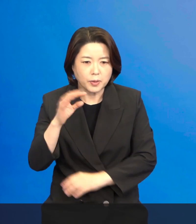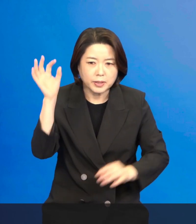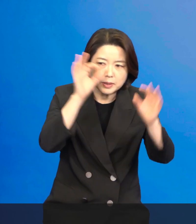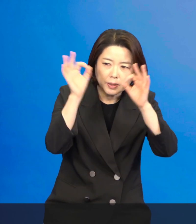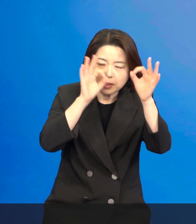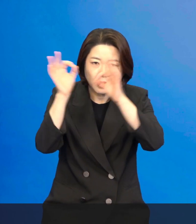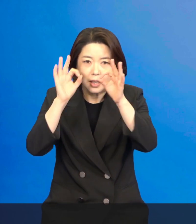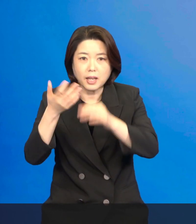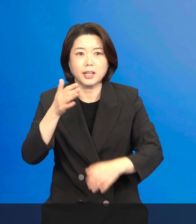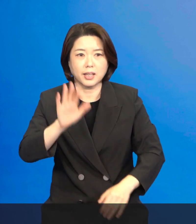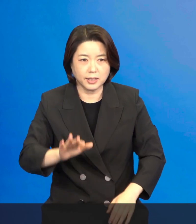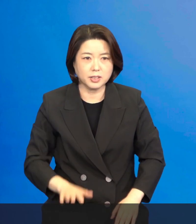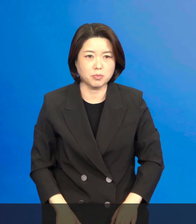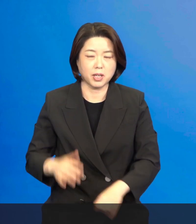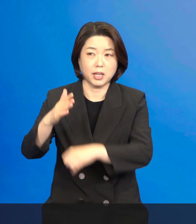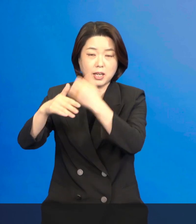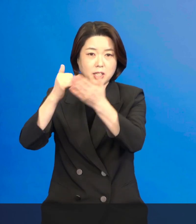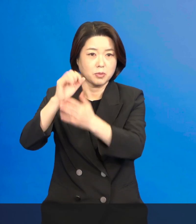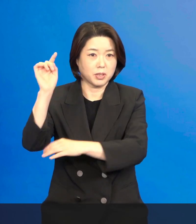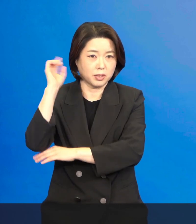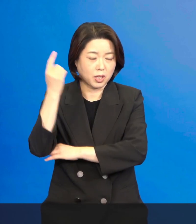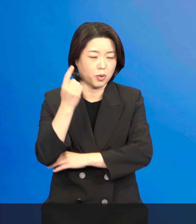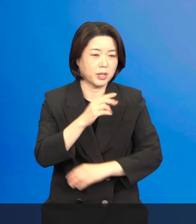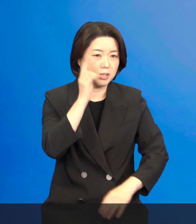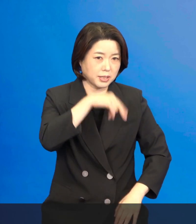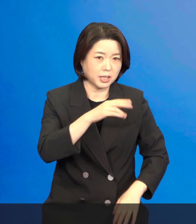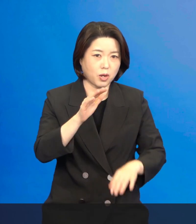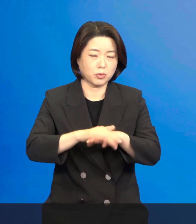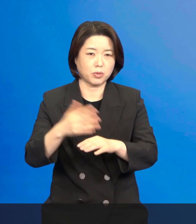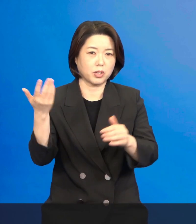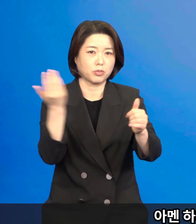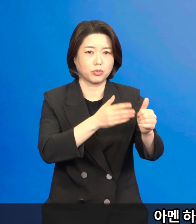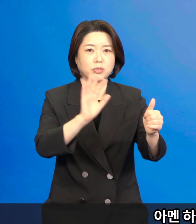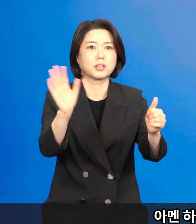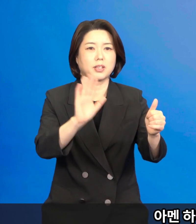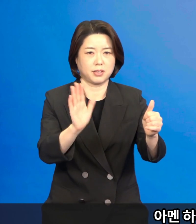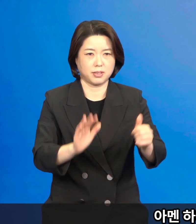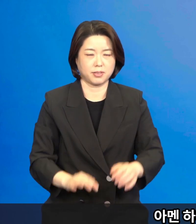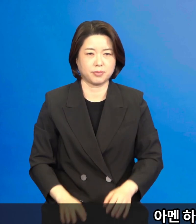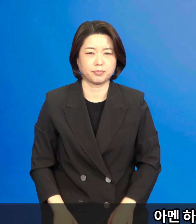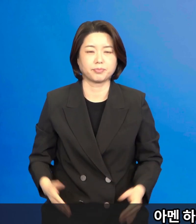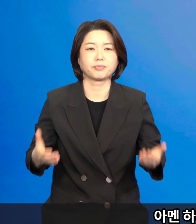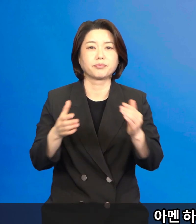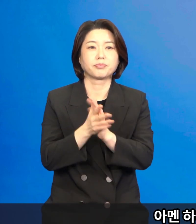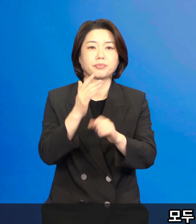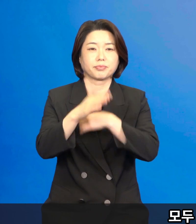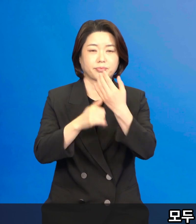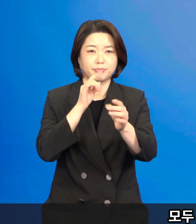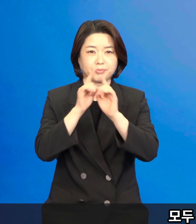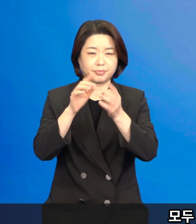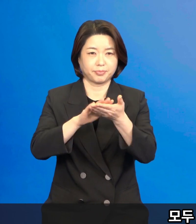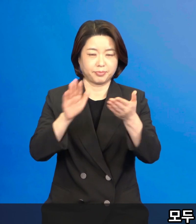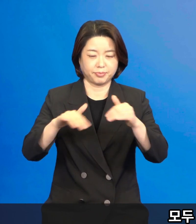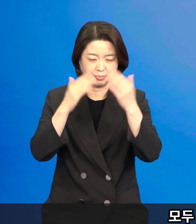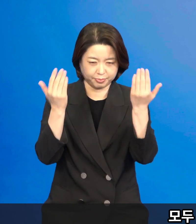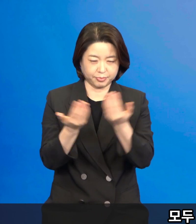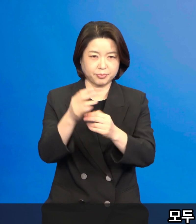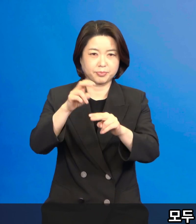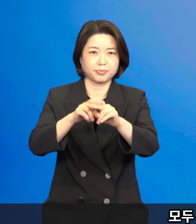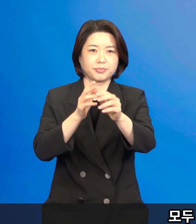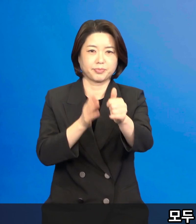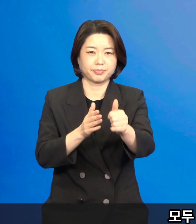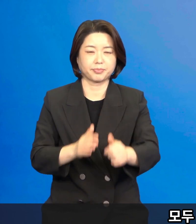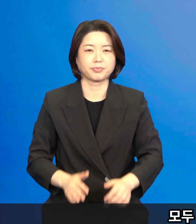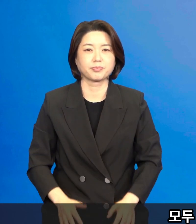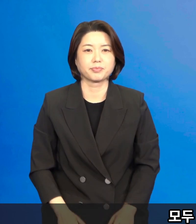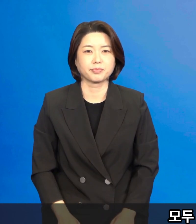하나님이 다윗을 사울의 손에 넘겨주지 않으셨다. 아멘. 하나님의 말씀입니다. 모두 자리에 앉으시겠습니다.